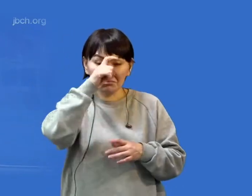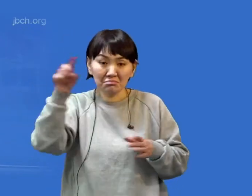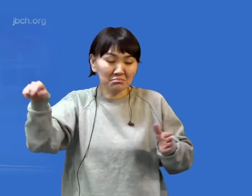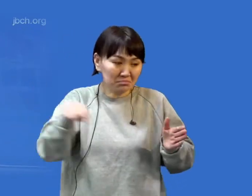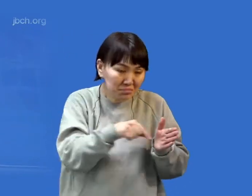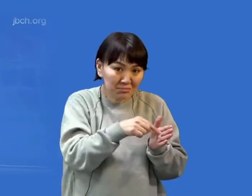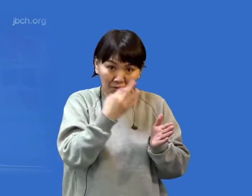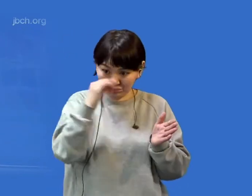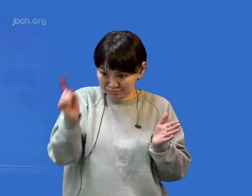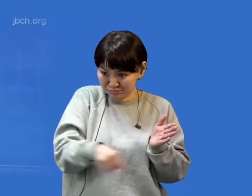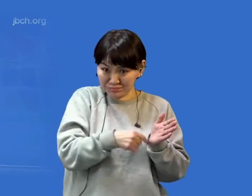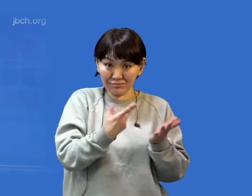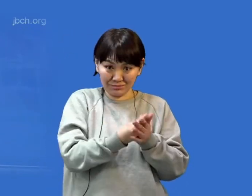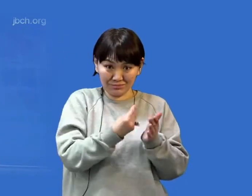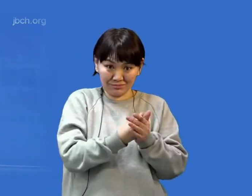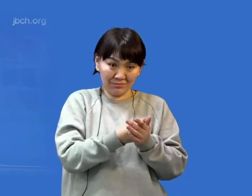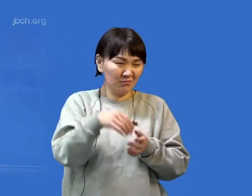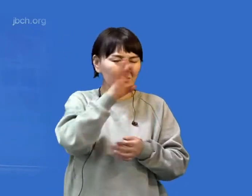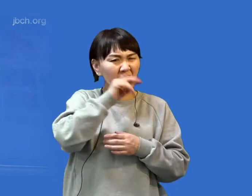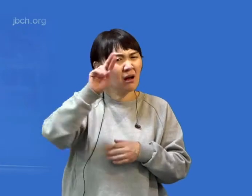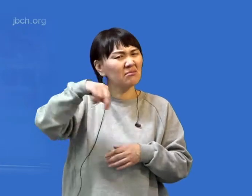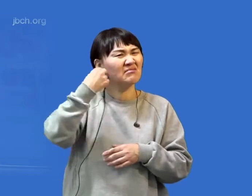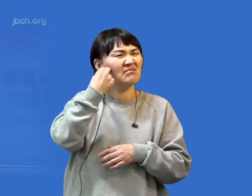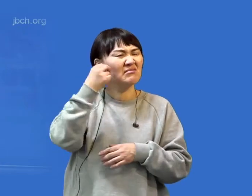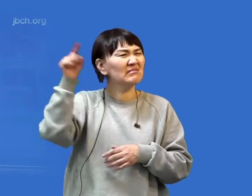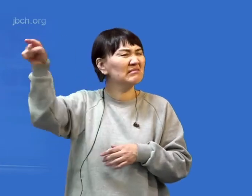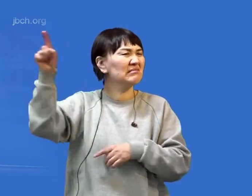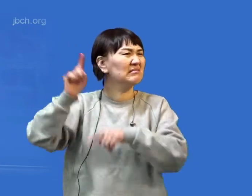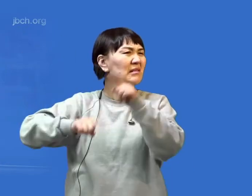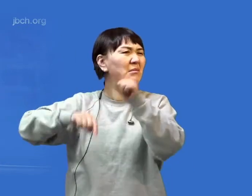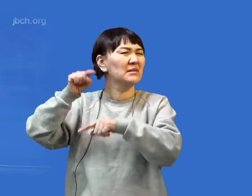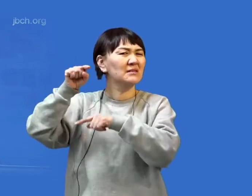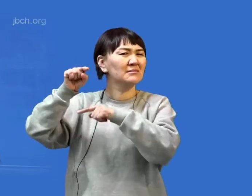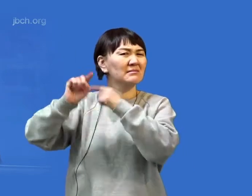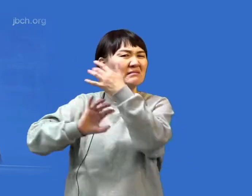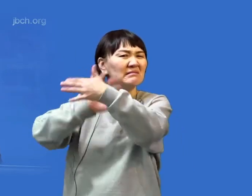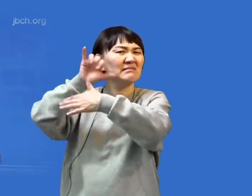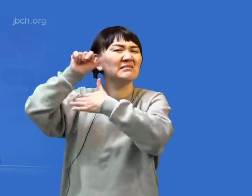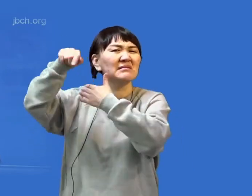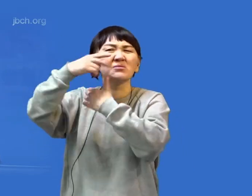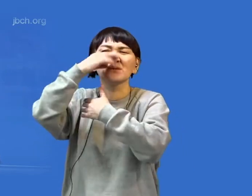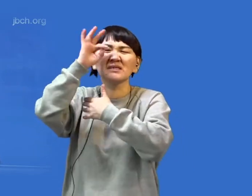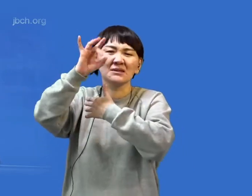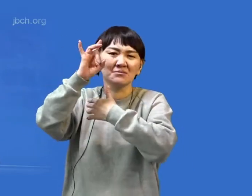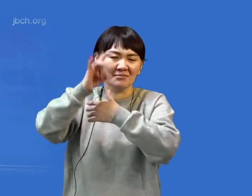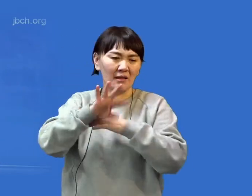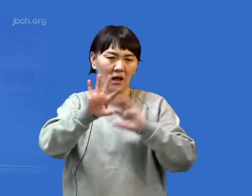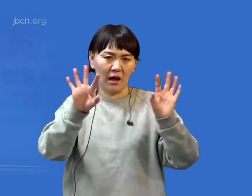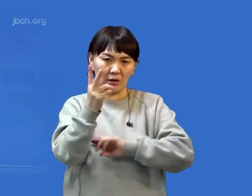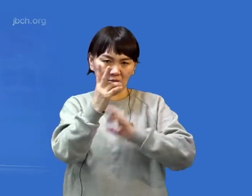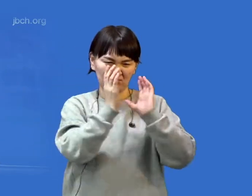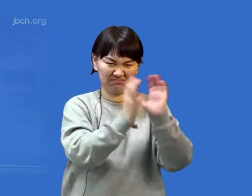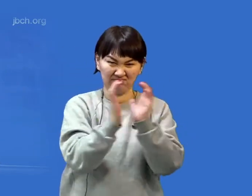ямар байна вэ гэдгийг ажиглаж харцгаая гэдэл 12 овгоос нэг нэг хүнийг сонгож аваад л